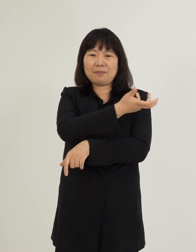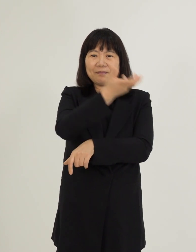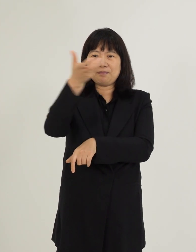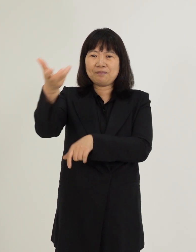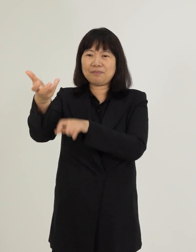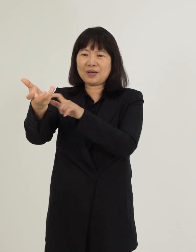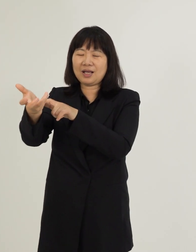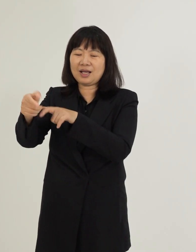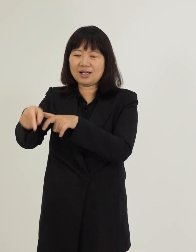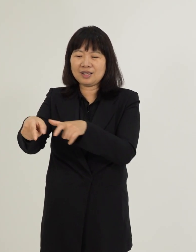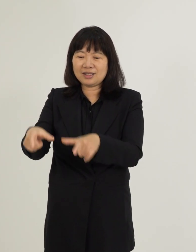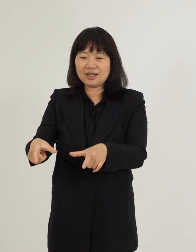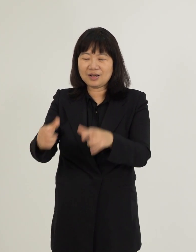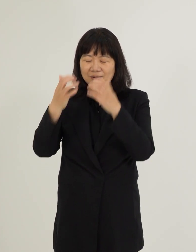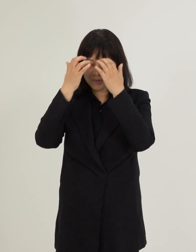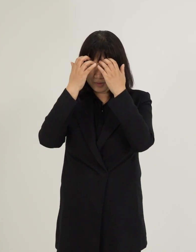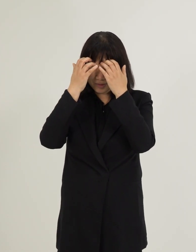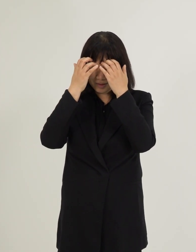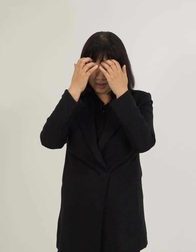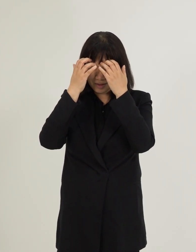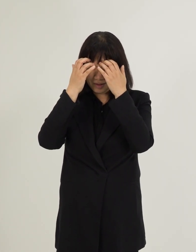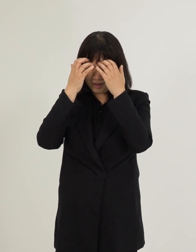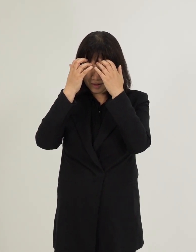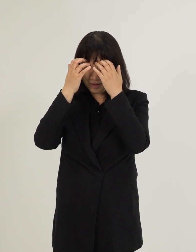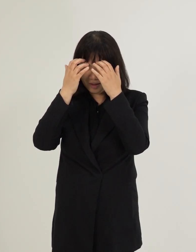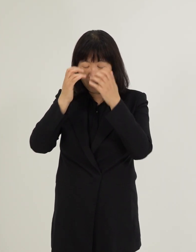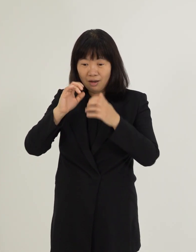어둠과 함께하는 가르침이어야 한다.